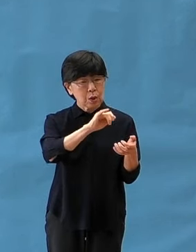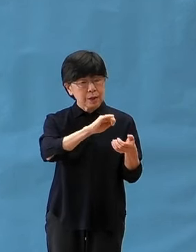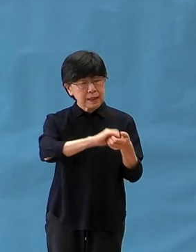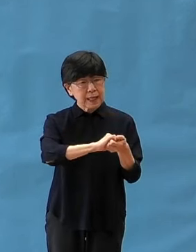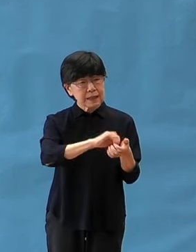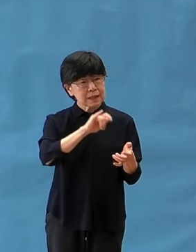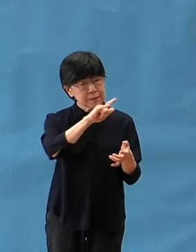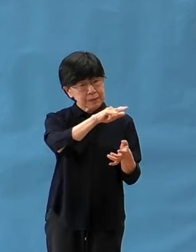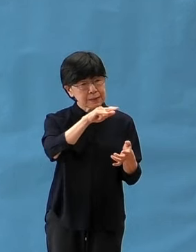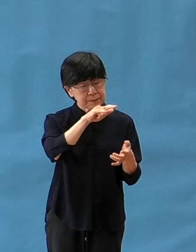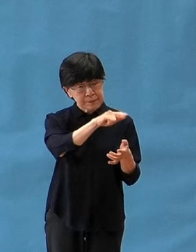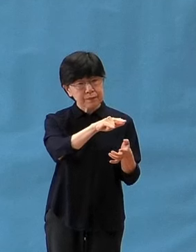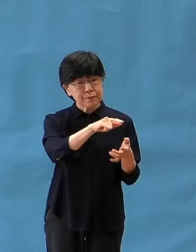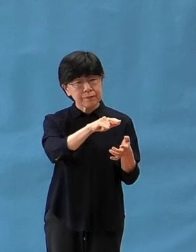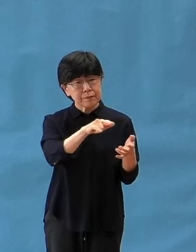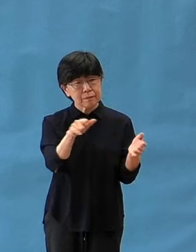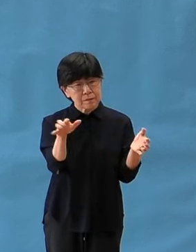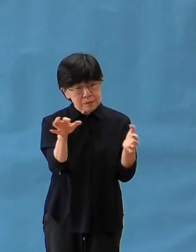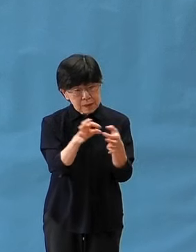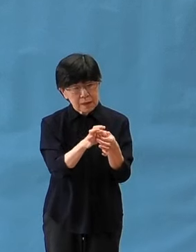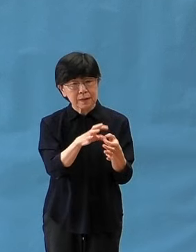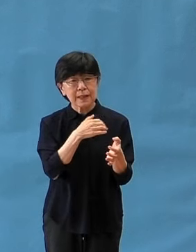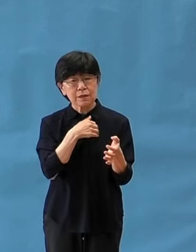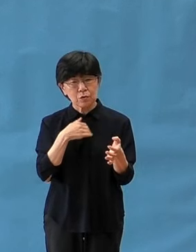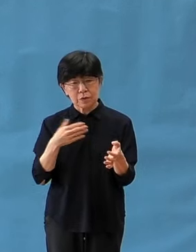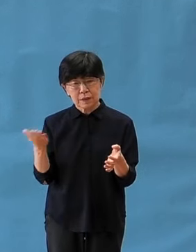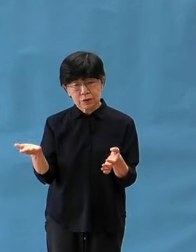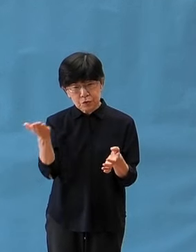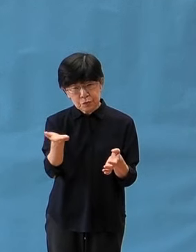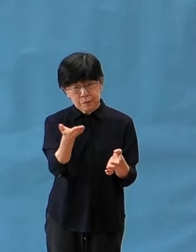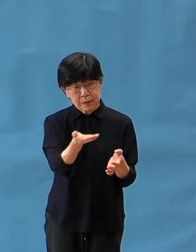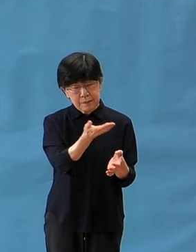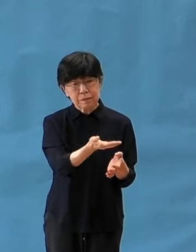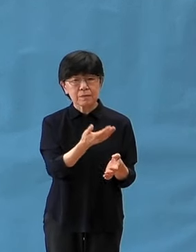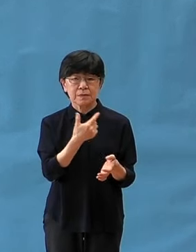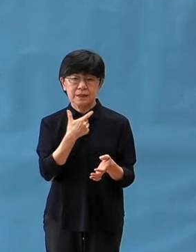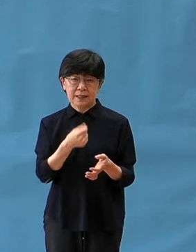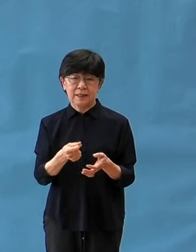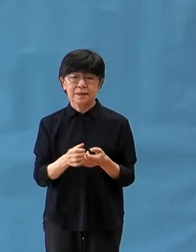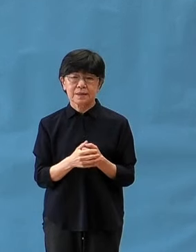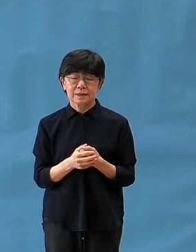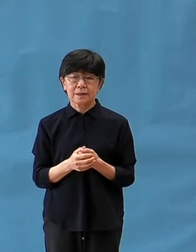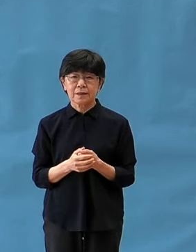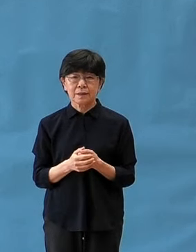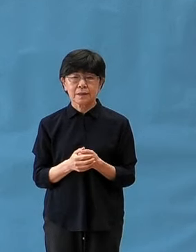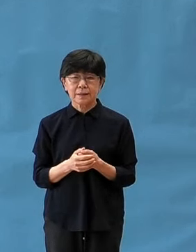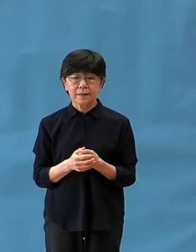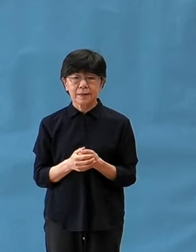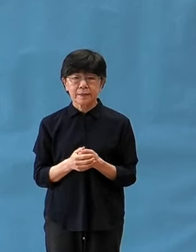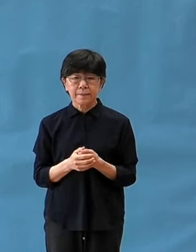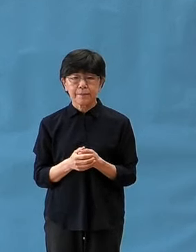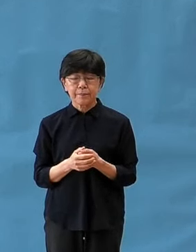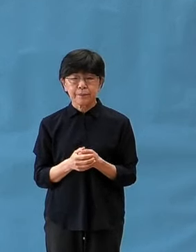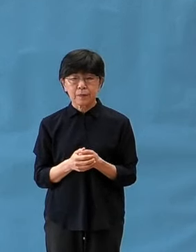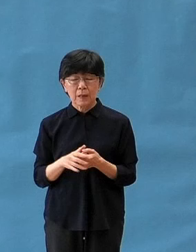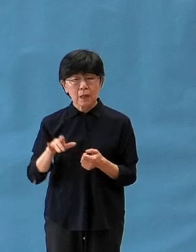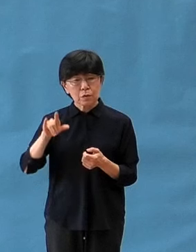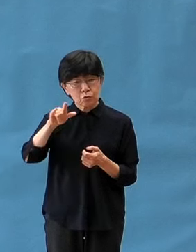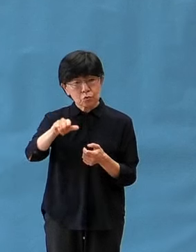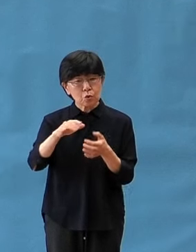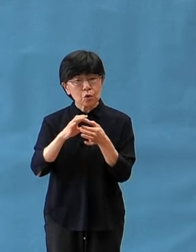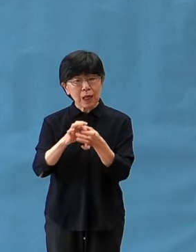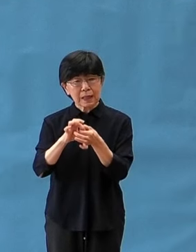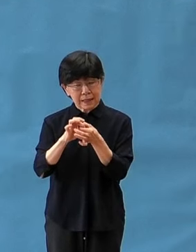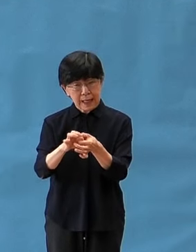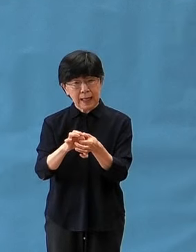ステップバイステップで、まあ、取り組んでいきたいというふうに思っております。 わかりました。あの同じく空港絡みの話でちょ